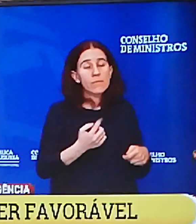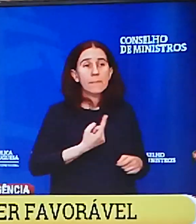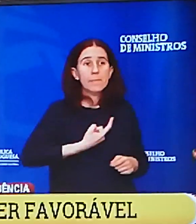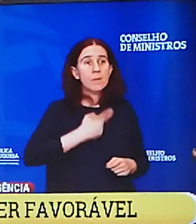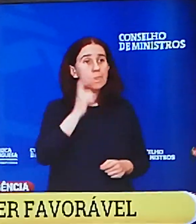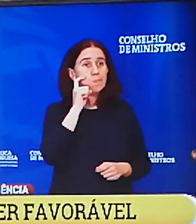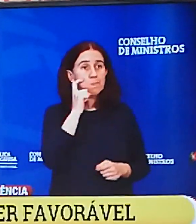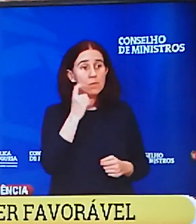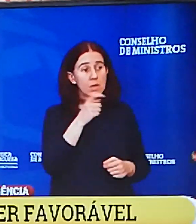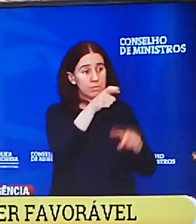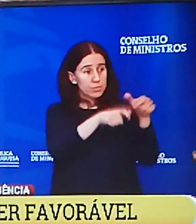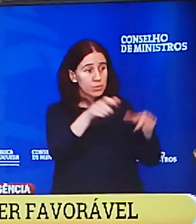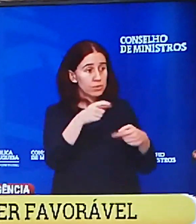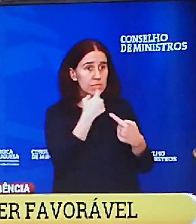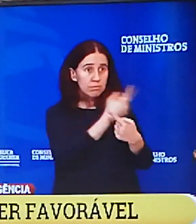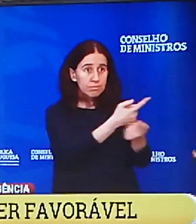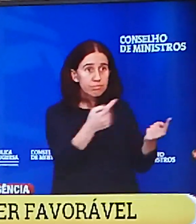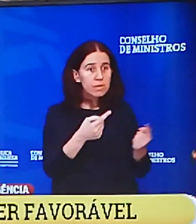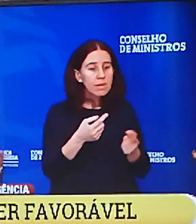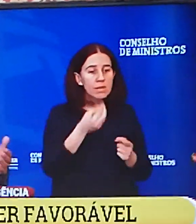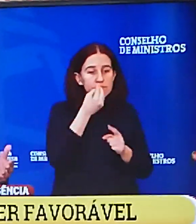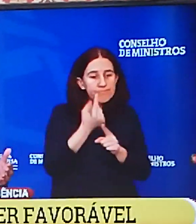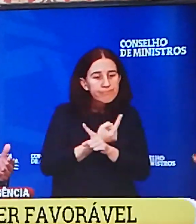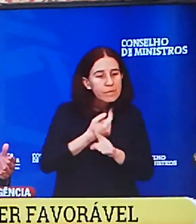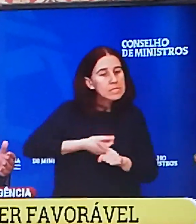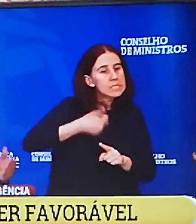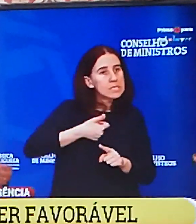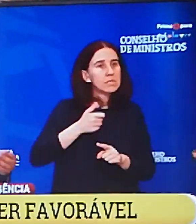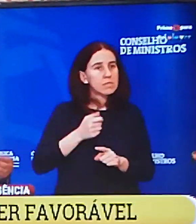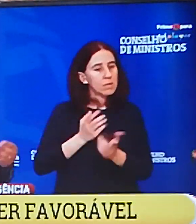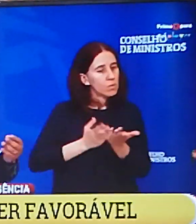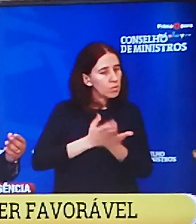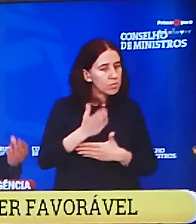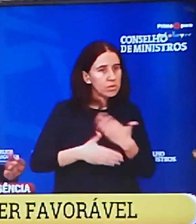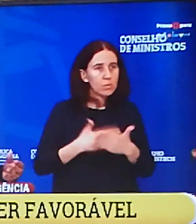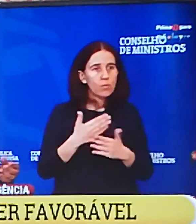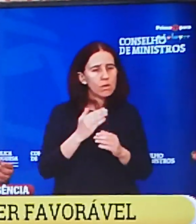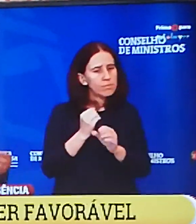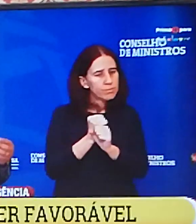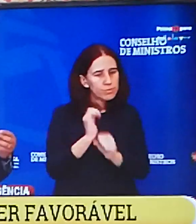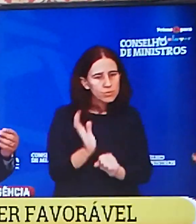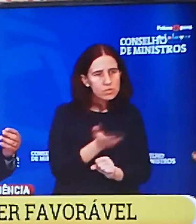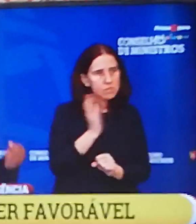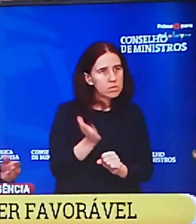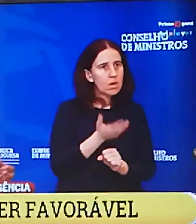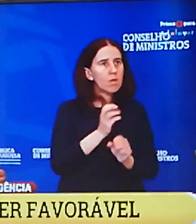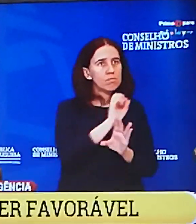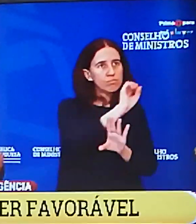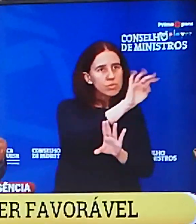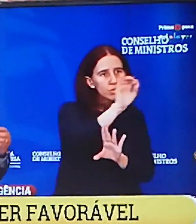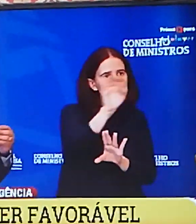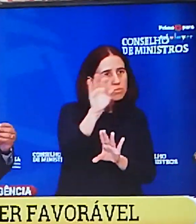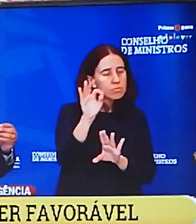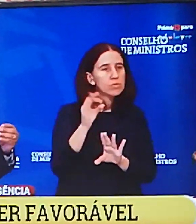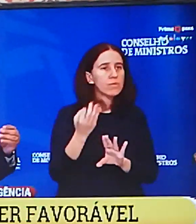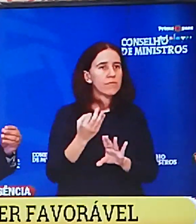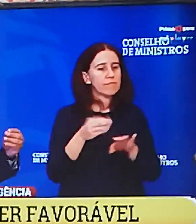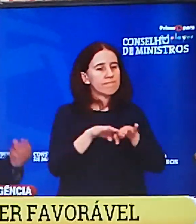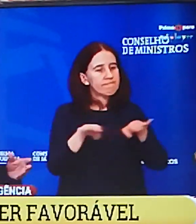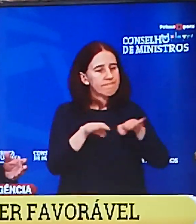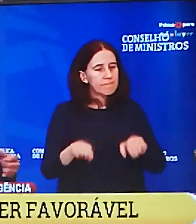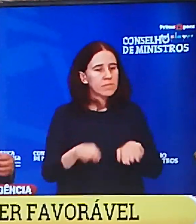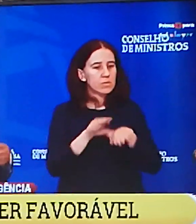ser assegurado também às pessoas que bens e serviços essenciais continuam a ser produzidos, a ser distribuídos, a ser colocados nas